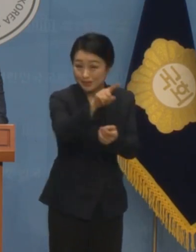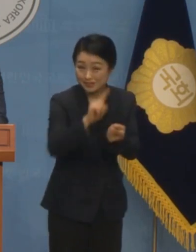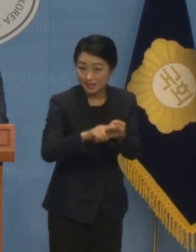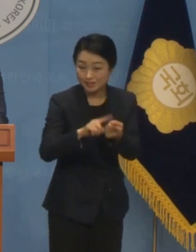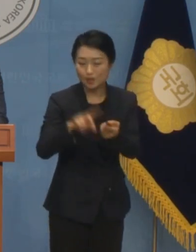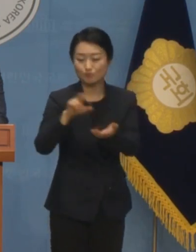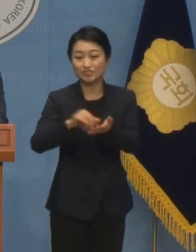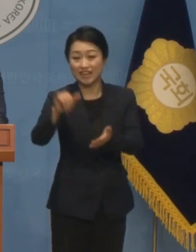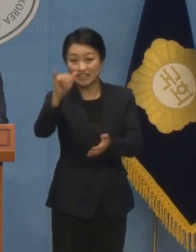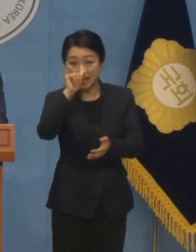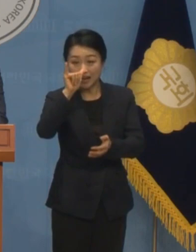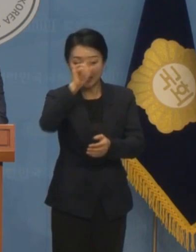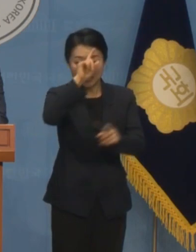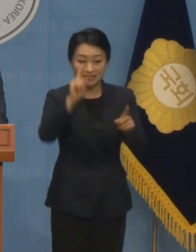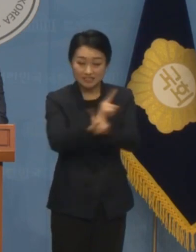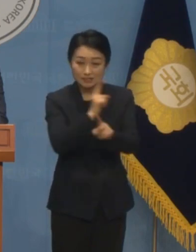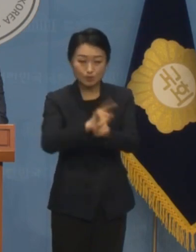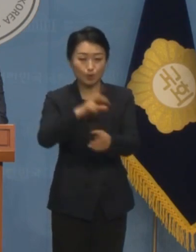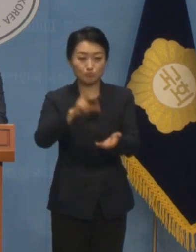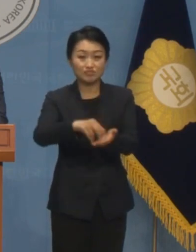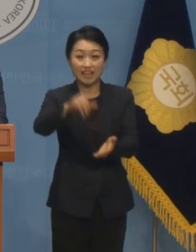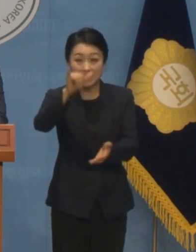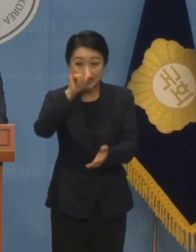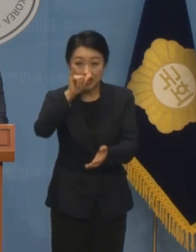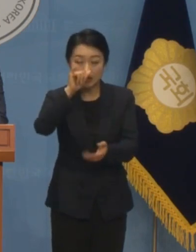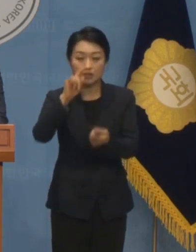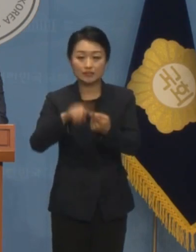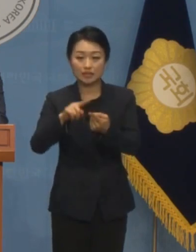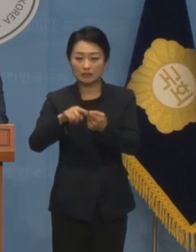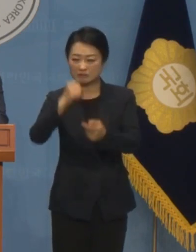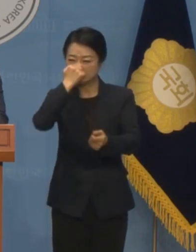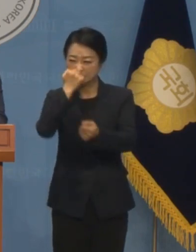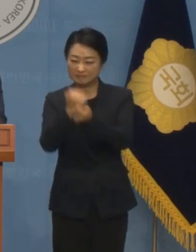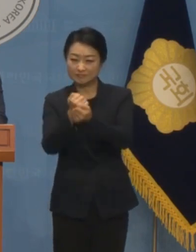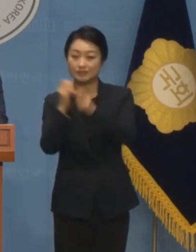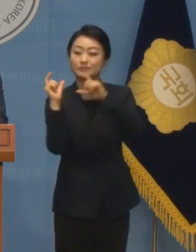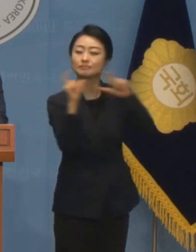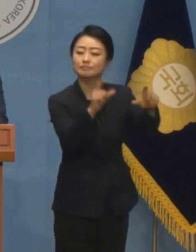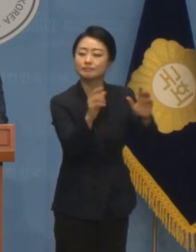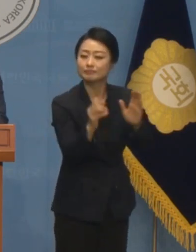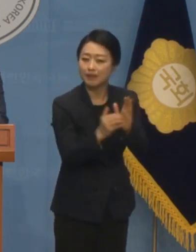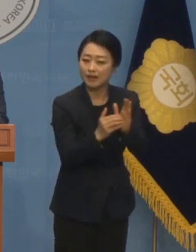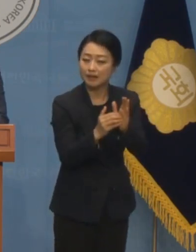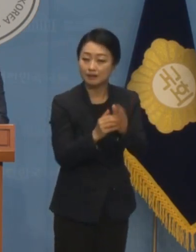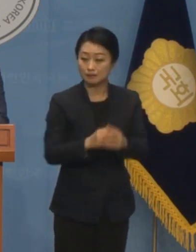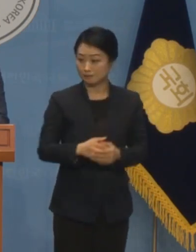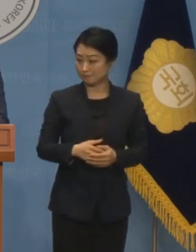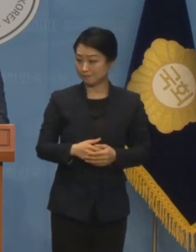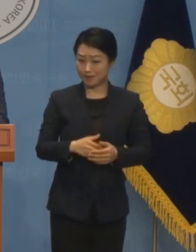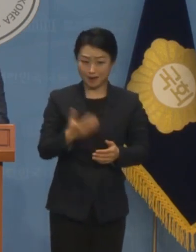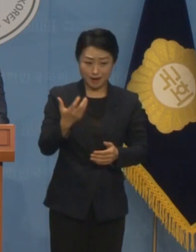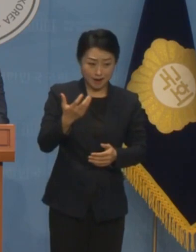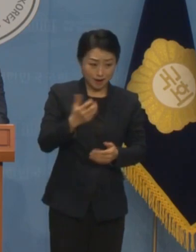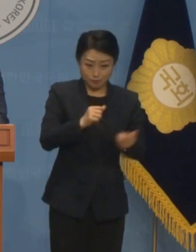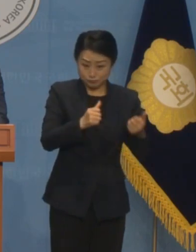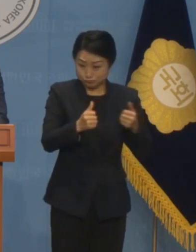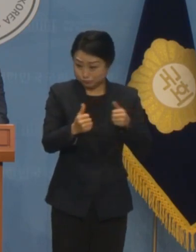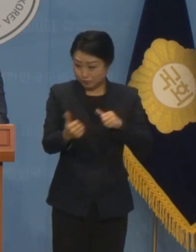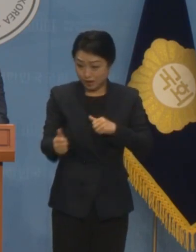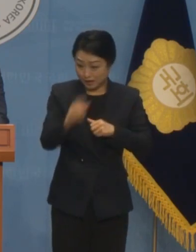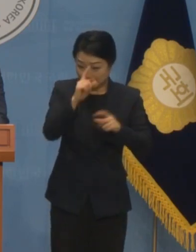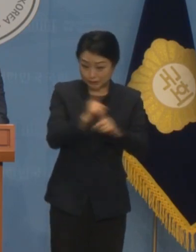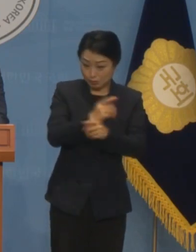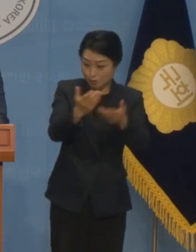전원과 치료 과정에 문제가 있었다고 우겼습니다. 치료받은 행위 자체를 특혜로